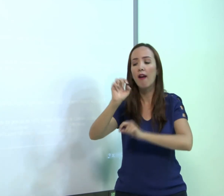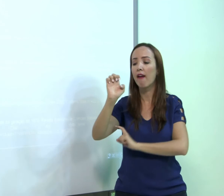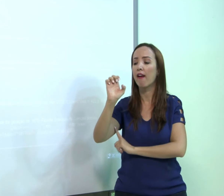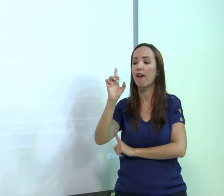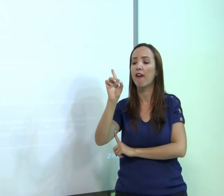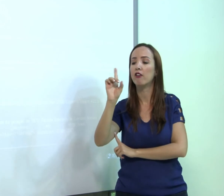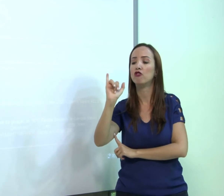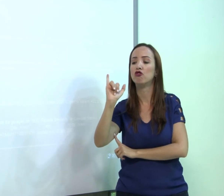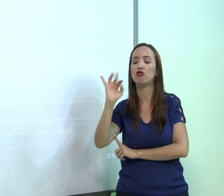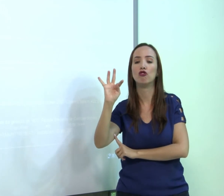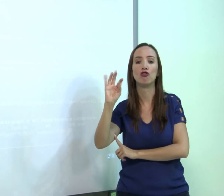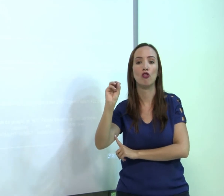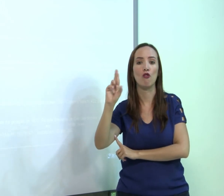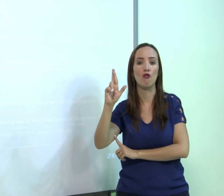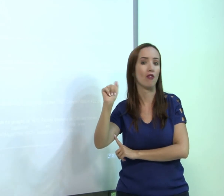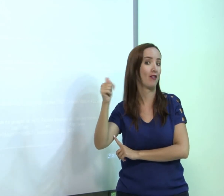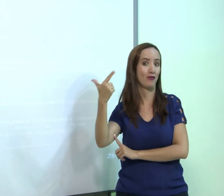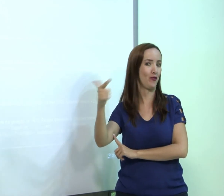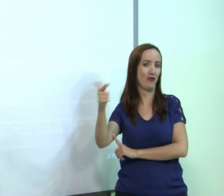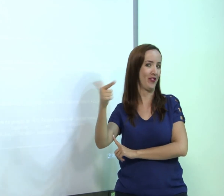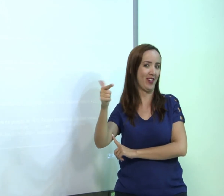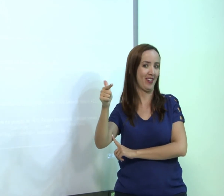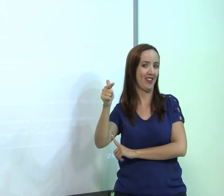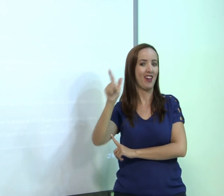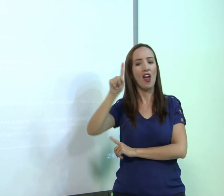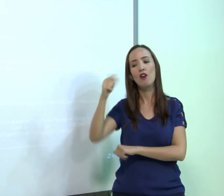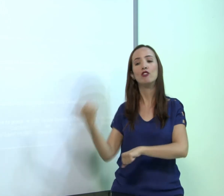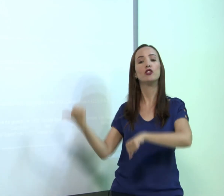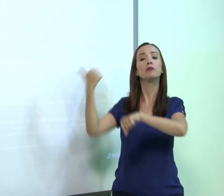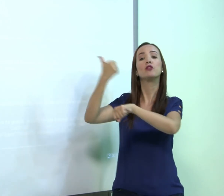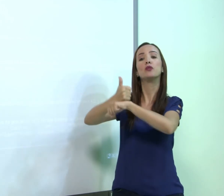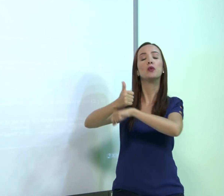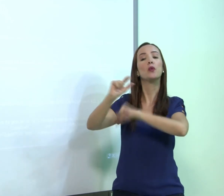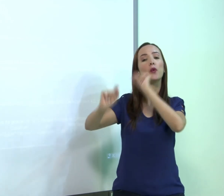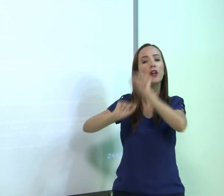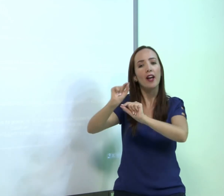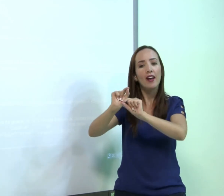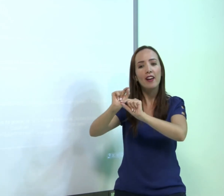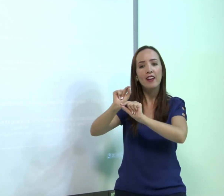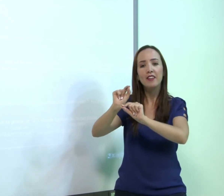ele é diferente no sentido de que não tem editora.